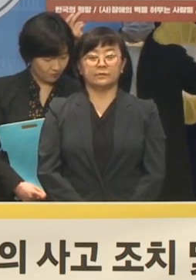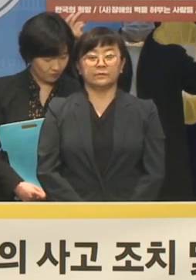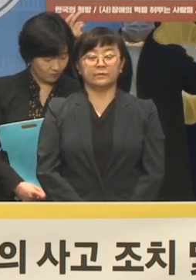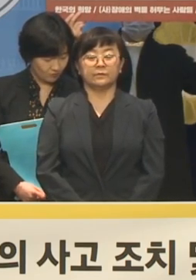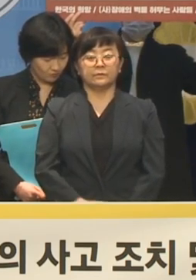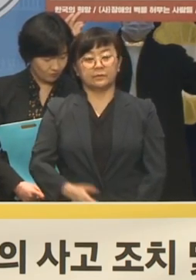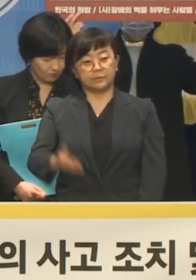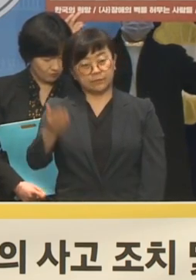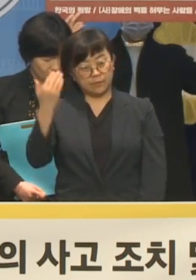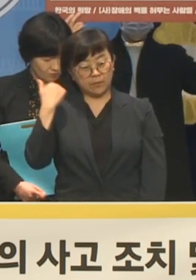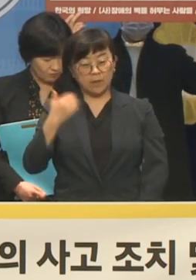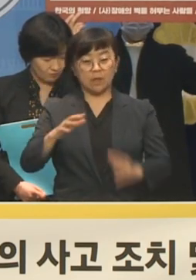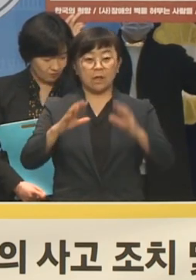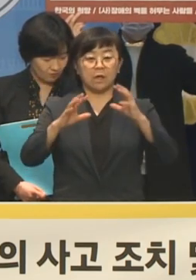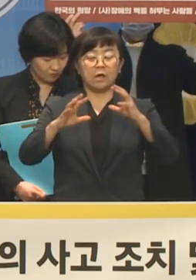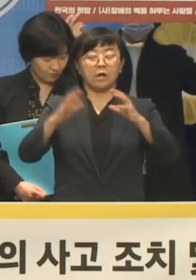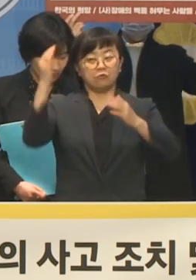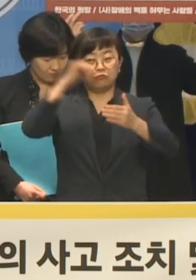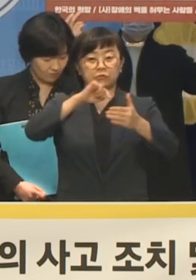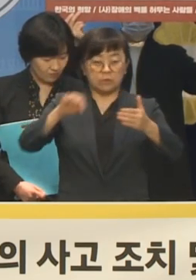일전에 국내뿐만 아니라